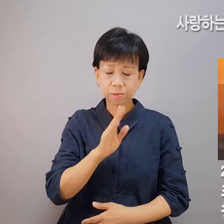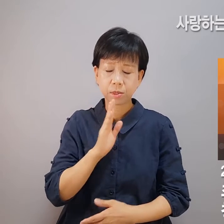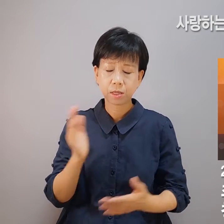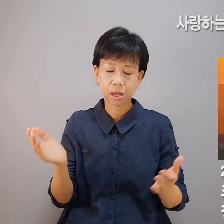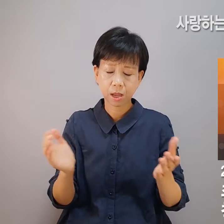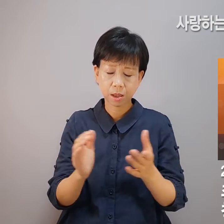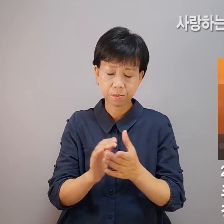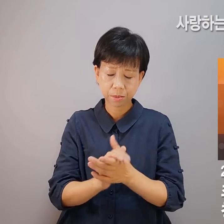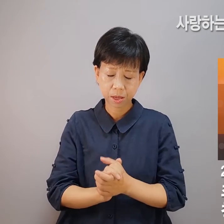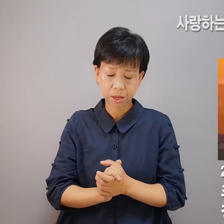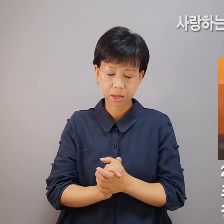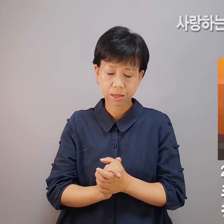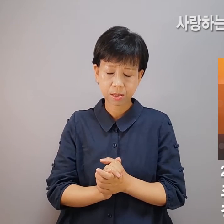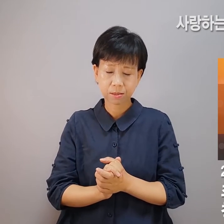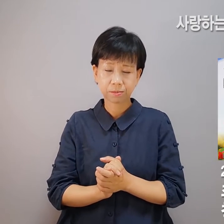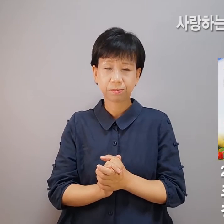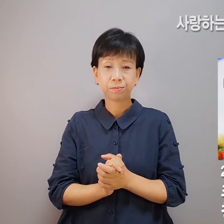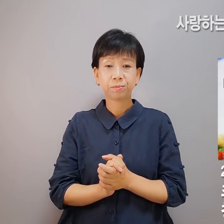아멘.